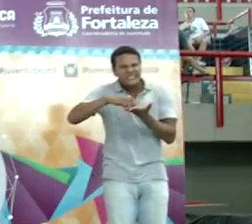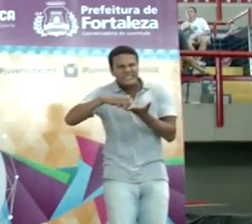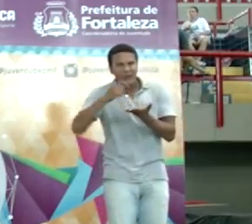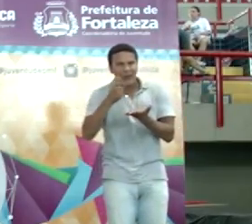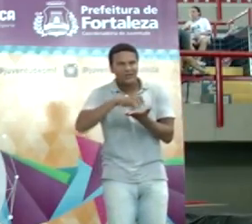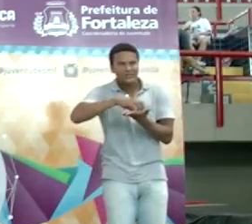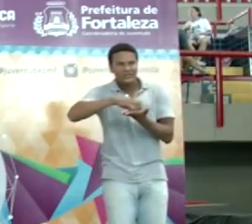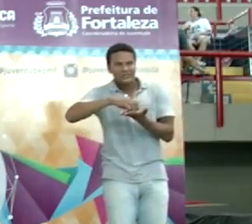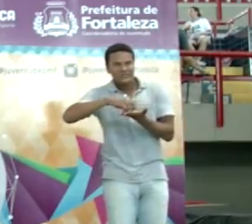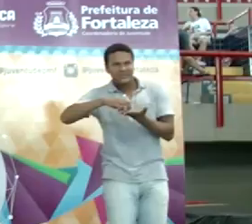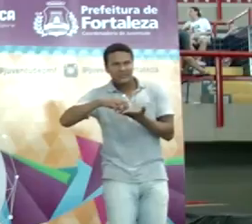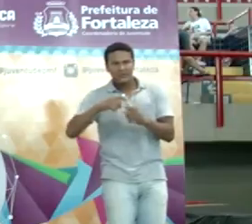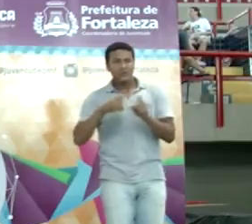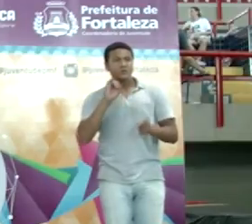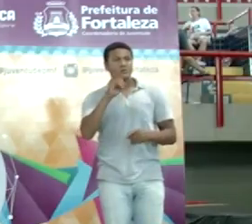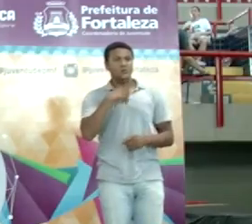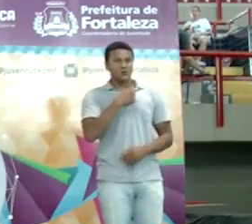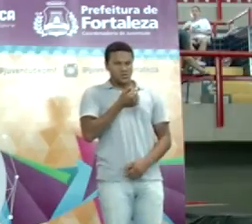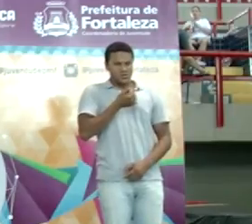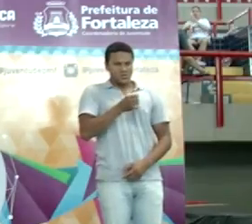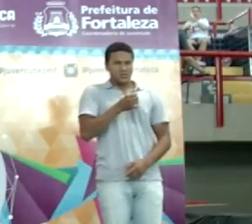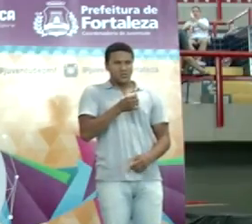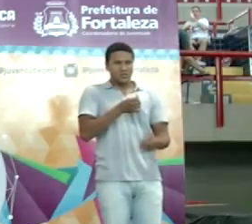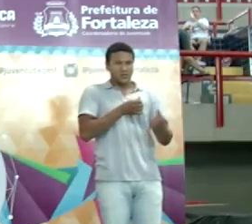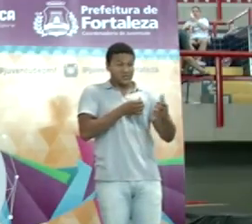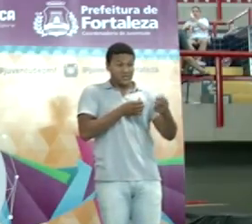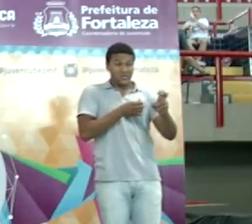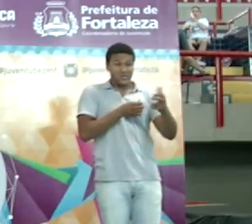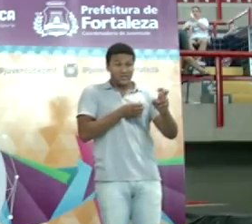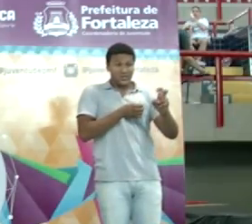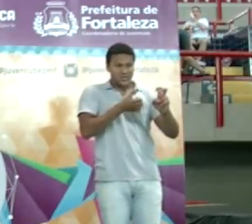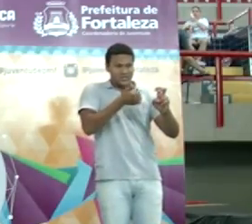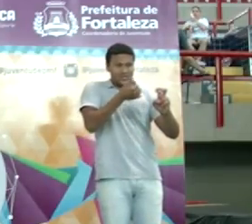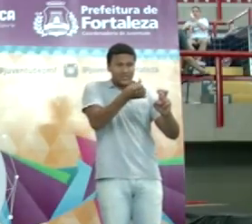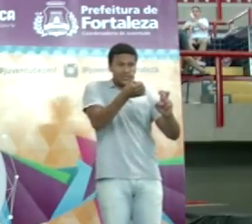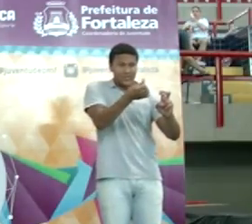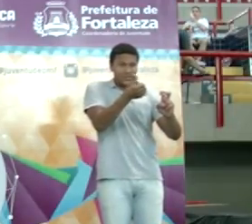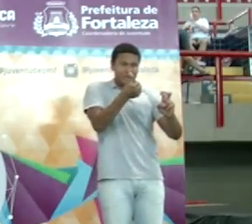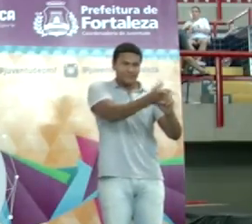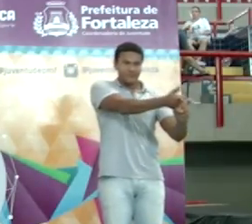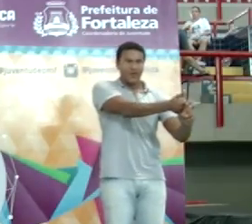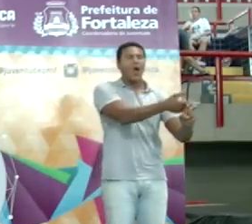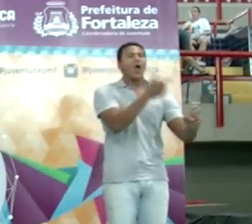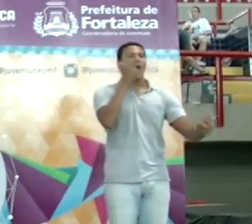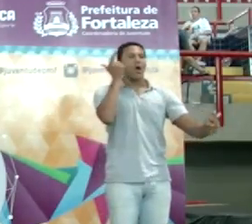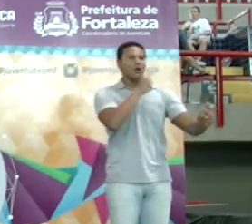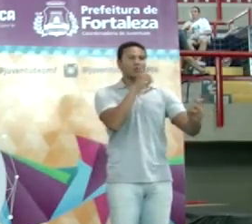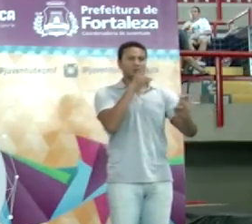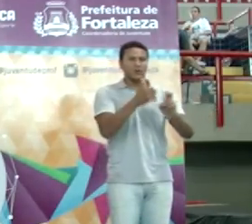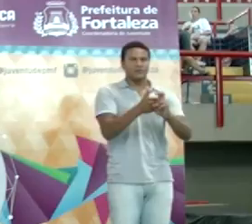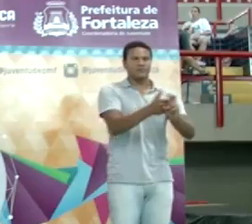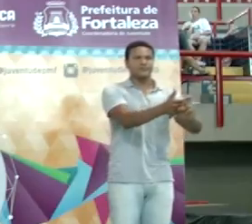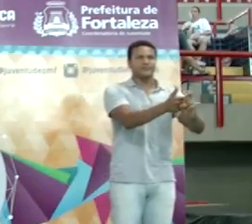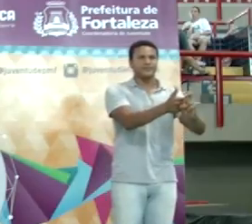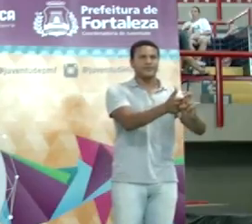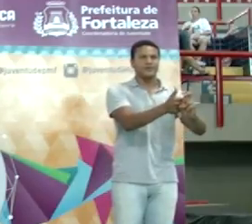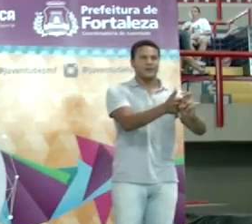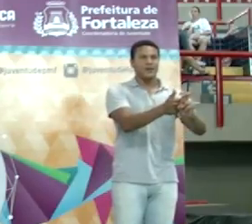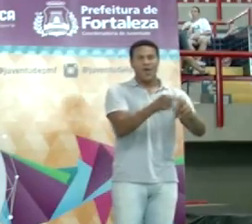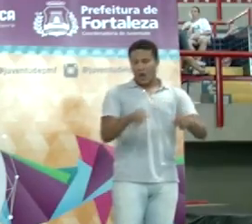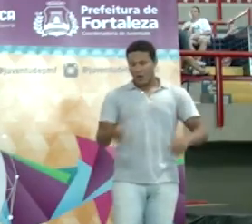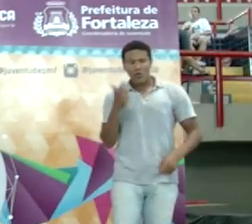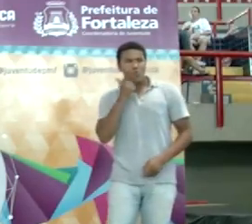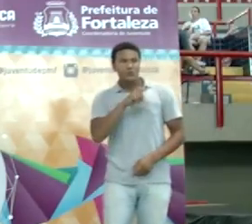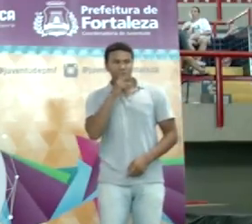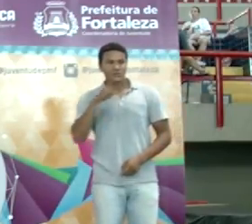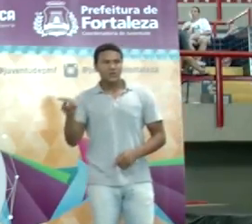que é que vai acontecer, pessoal? Aí essa cadeira vai entrar em movimento. Aí o atrito já vai ser agora quem? O dinâmico, que é o 10.